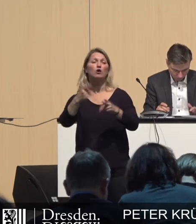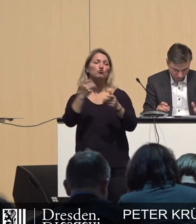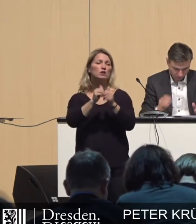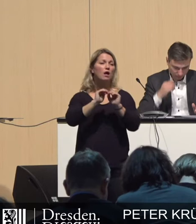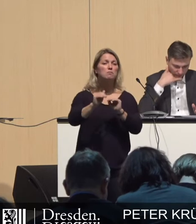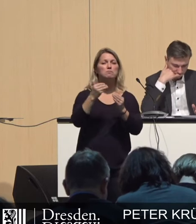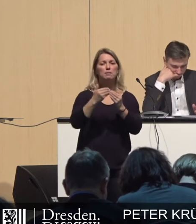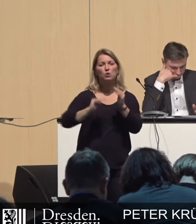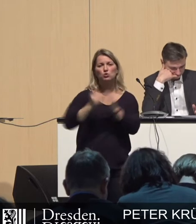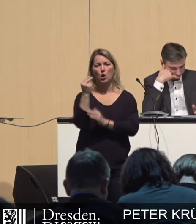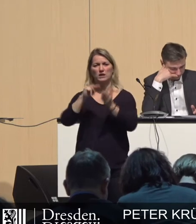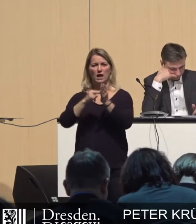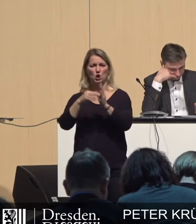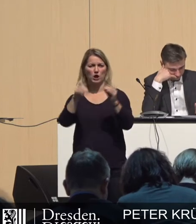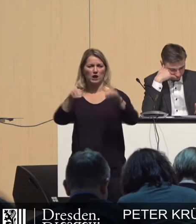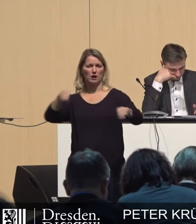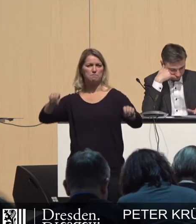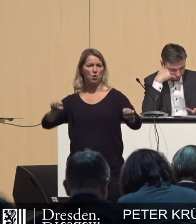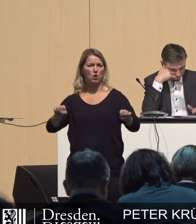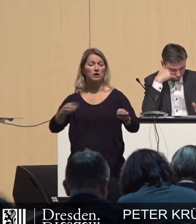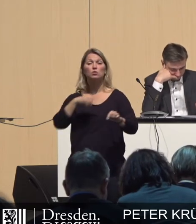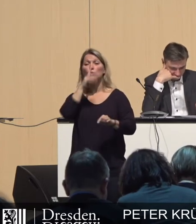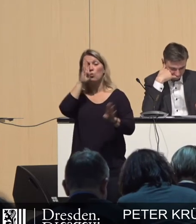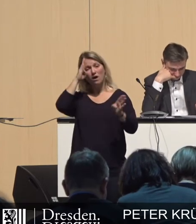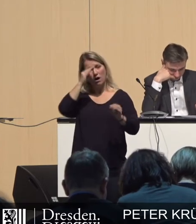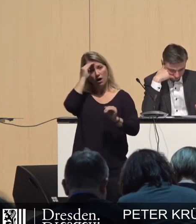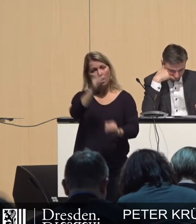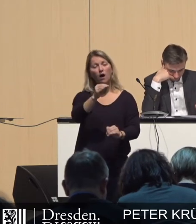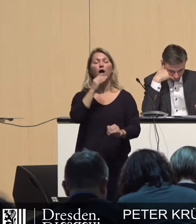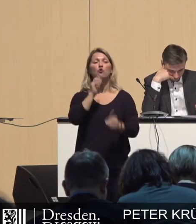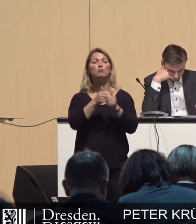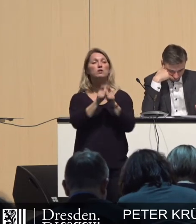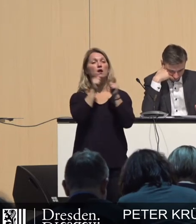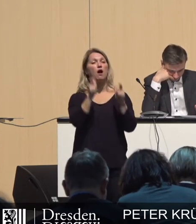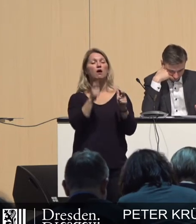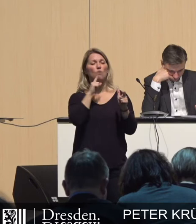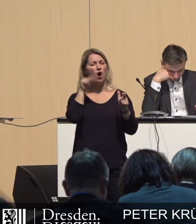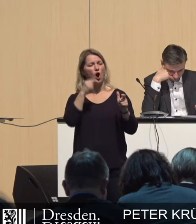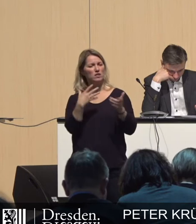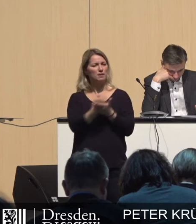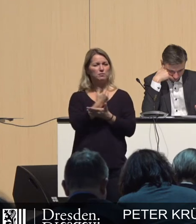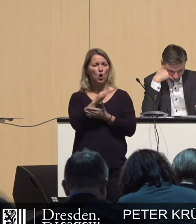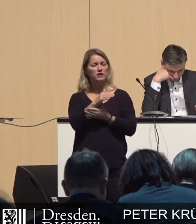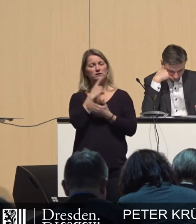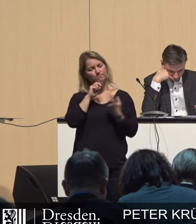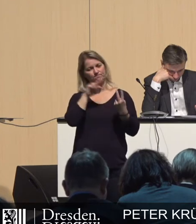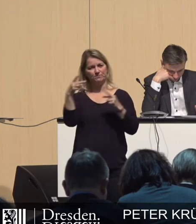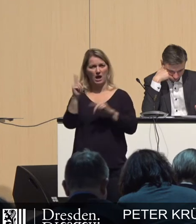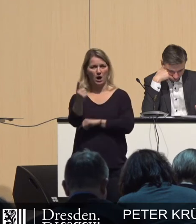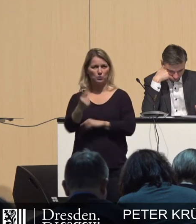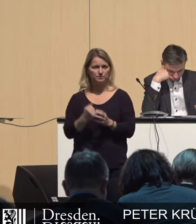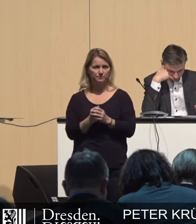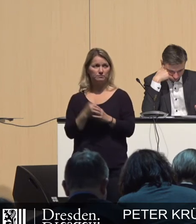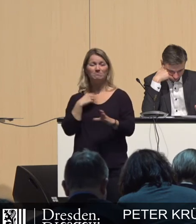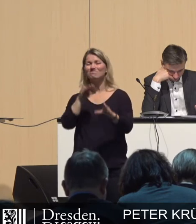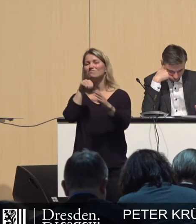neue Technologien beinhalten, die eben noch nicht heute rentierlich sind. Und was natürlich auch ganz wichtig für uns ist, wir reden